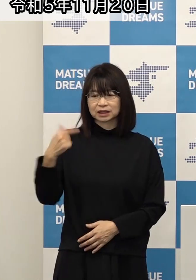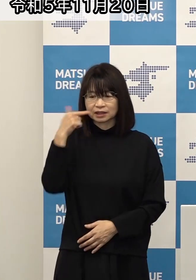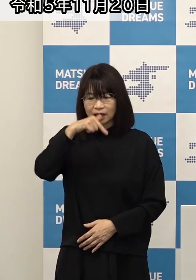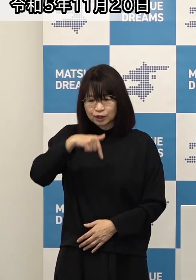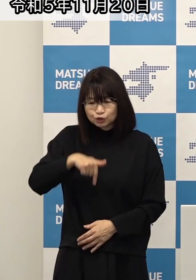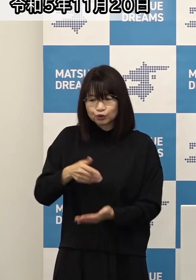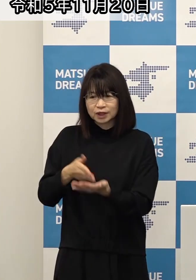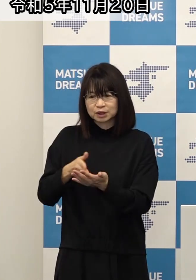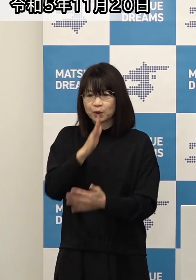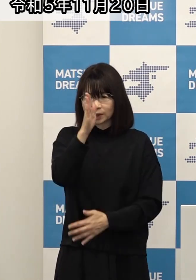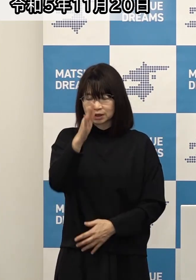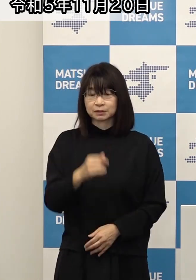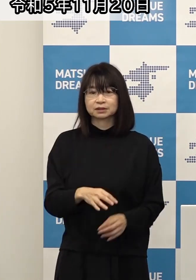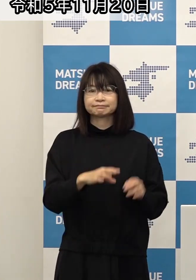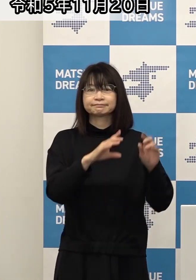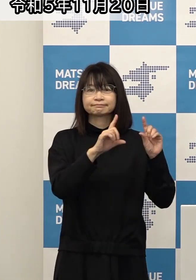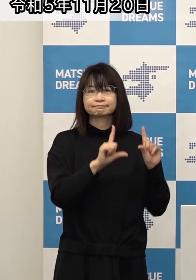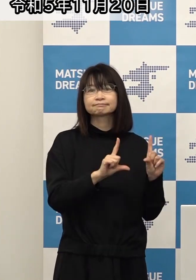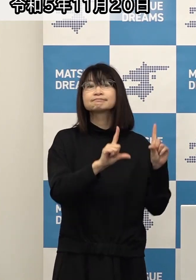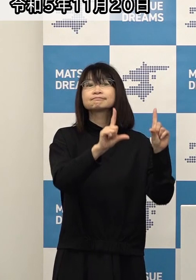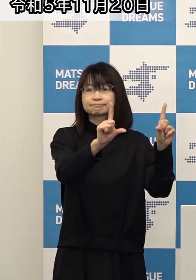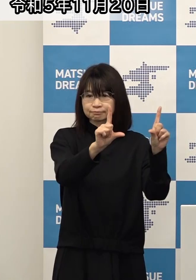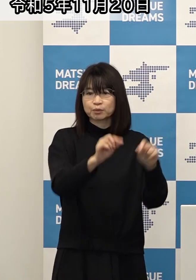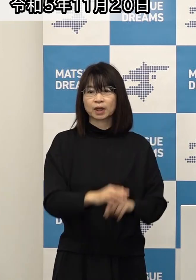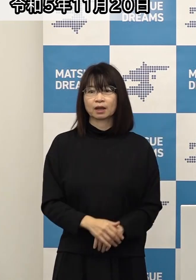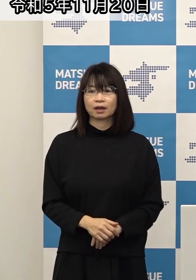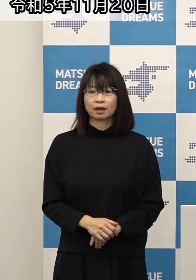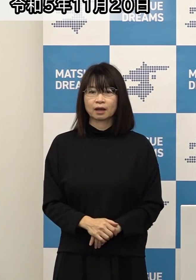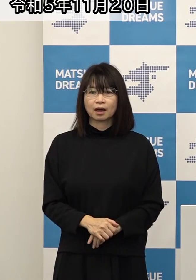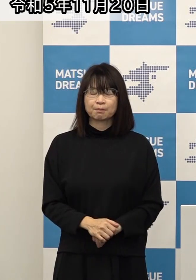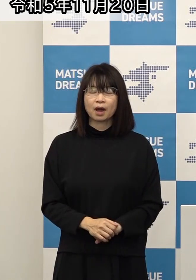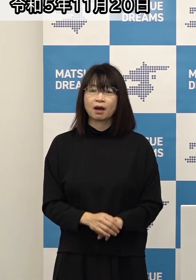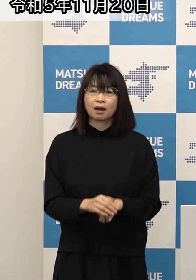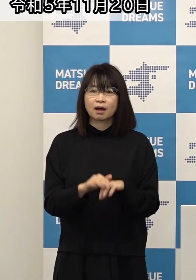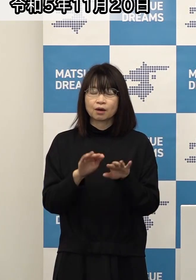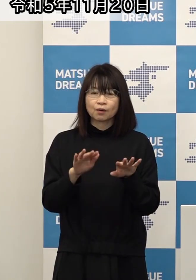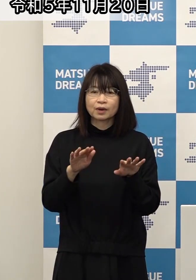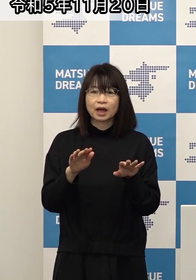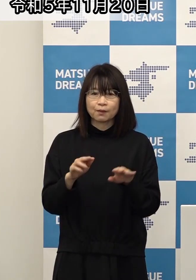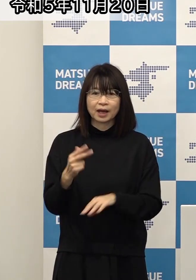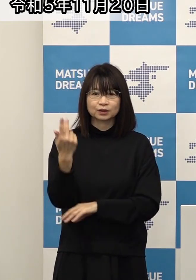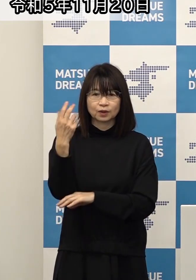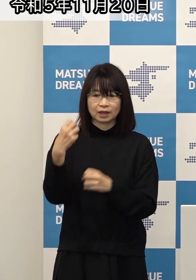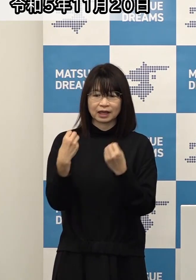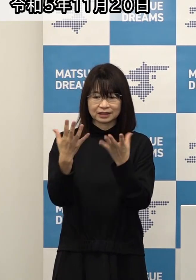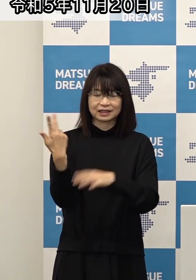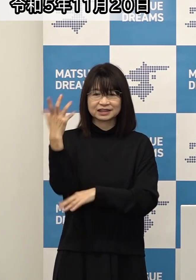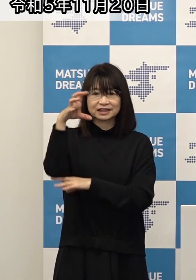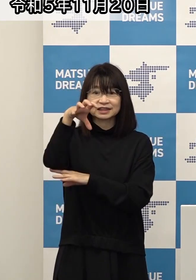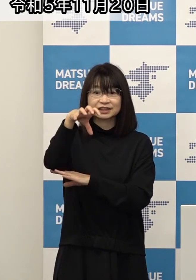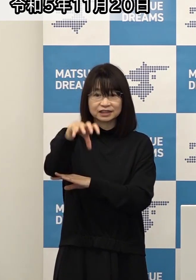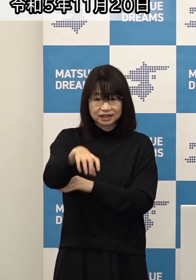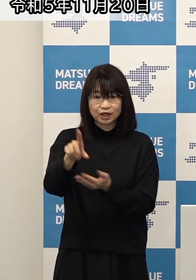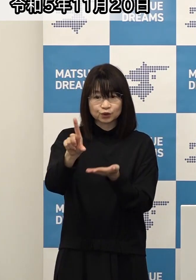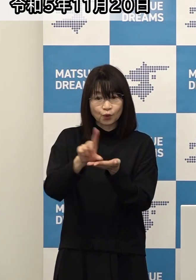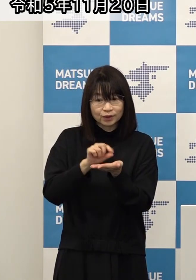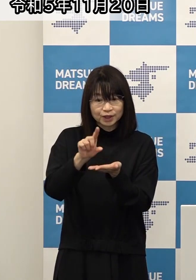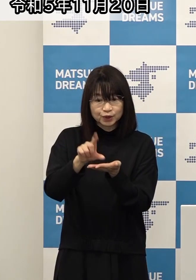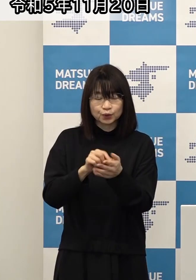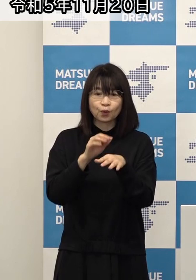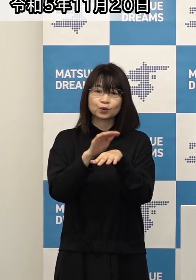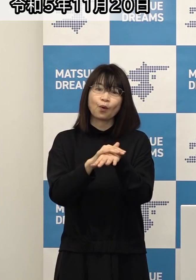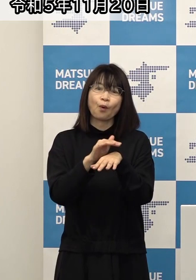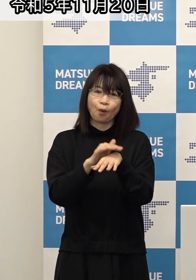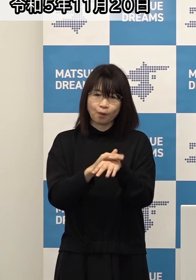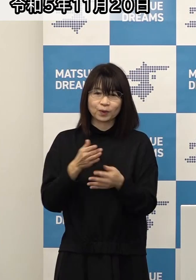い、今回たまたま新庁舎の利活用についてもご報告させていただいたんですが、当然この新庁舎市民の